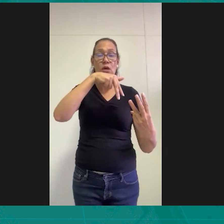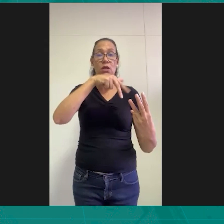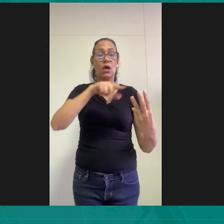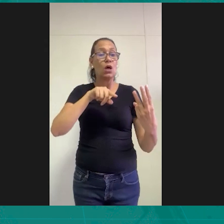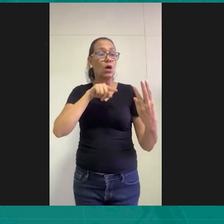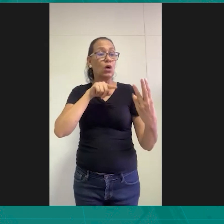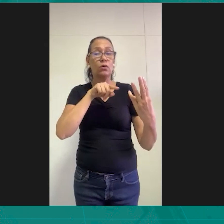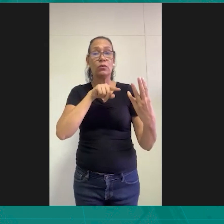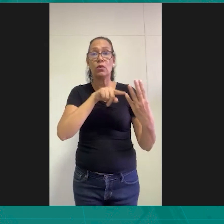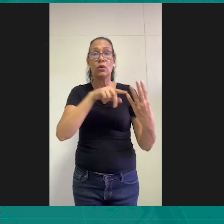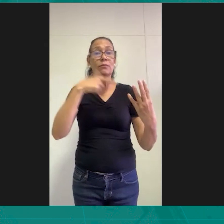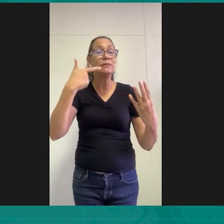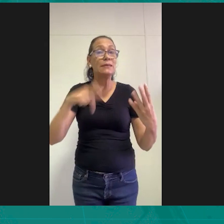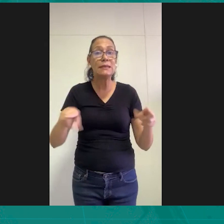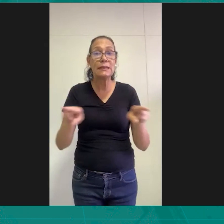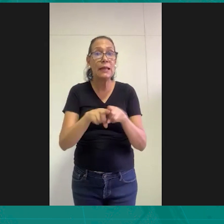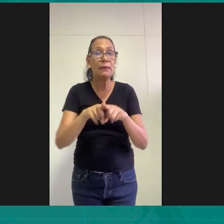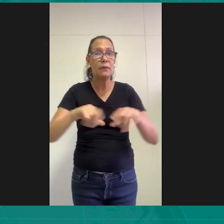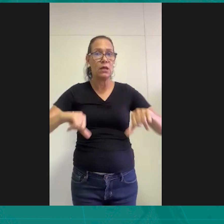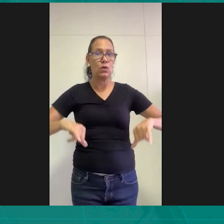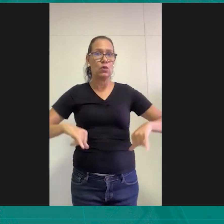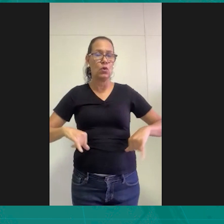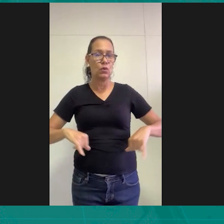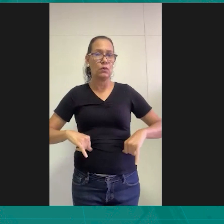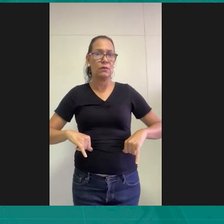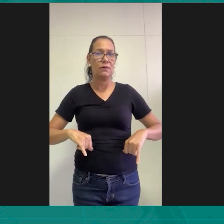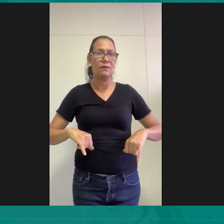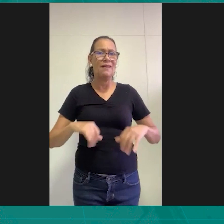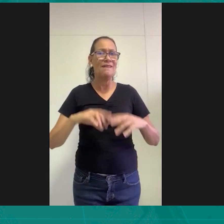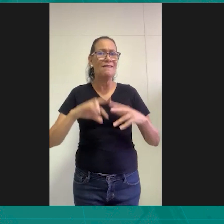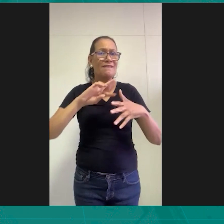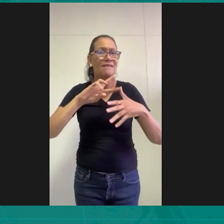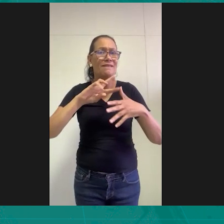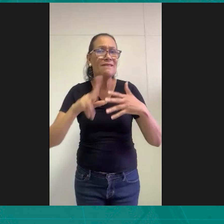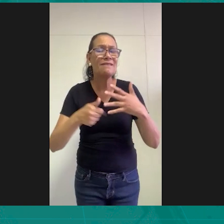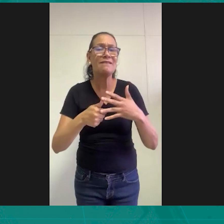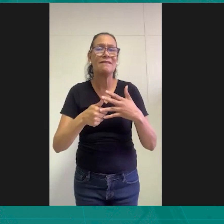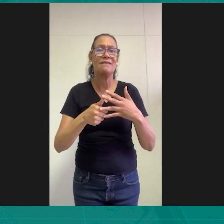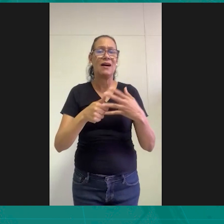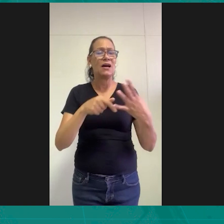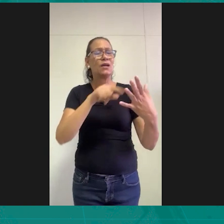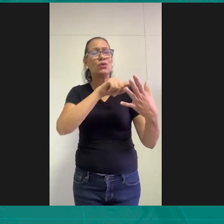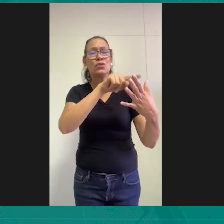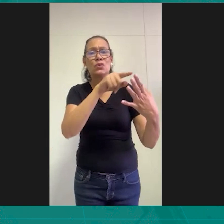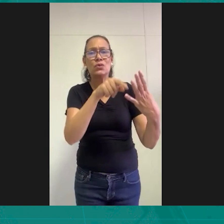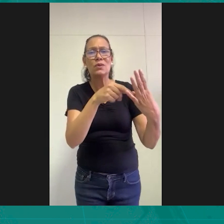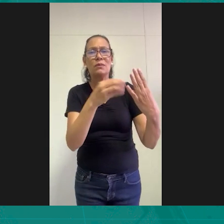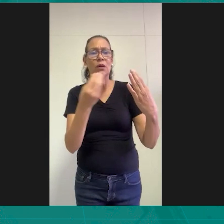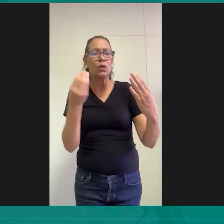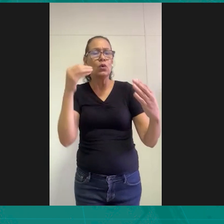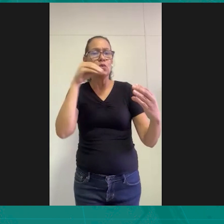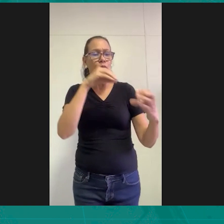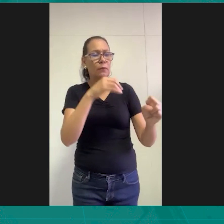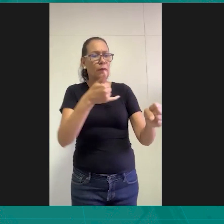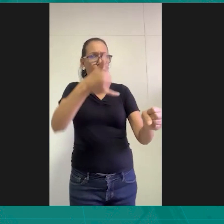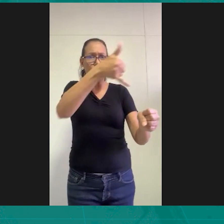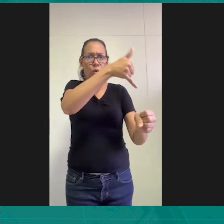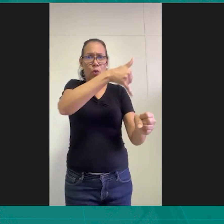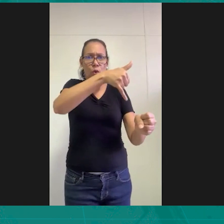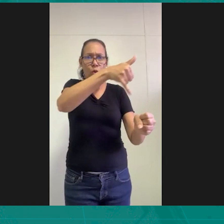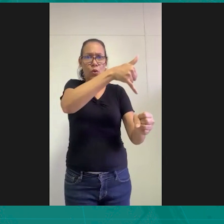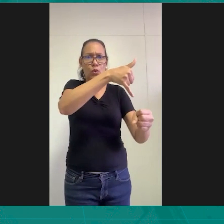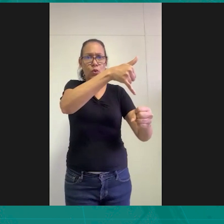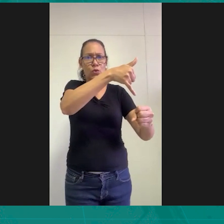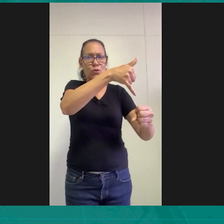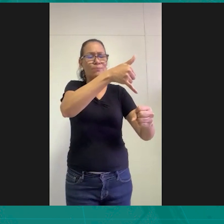para acrescentar no Espírito de Deus ou no Espírito Santo. Aí, irmãos, hoje o